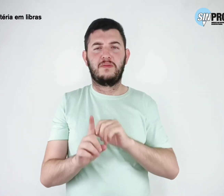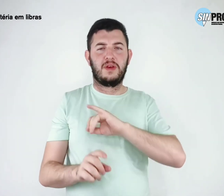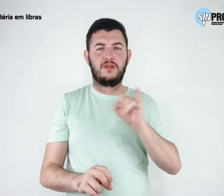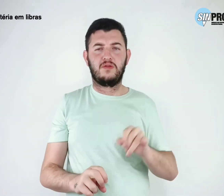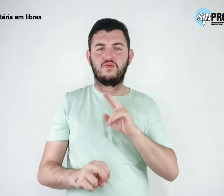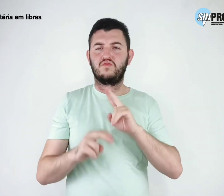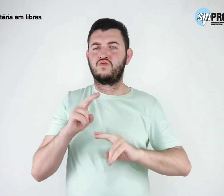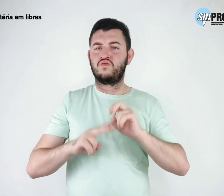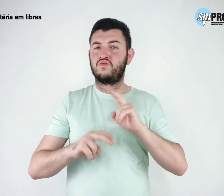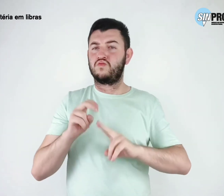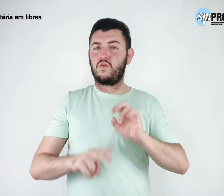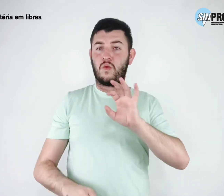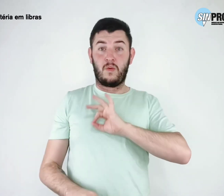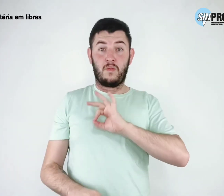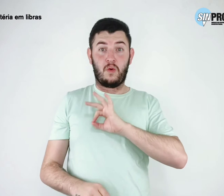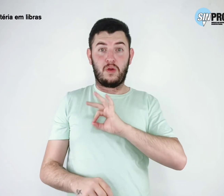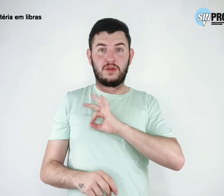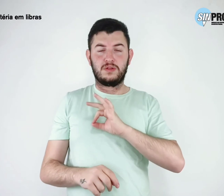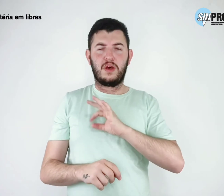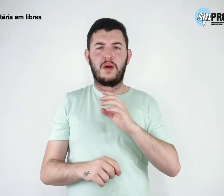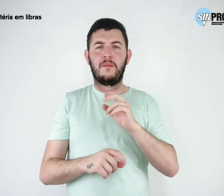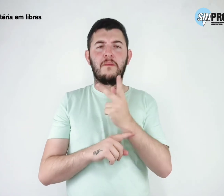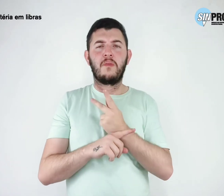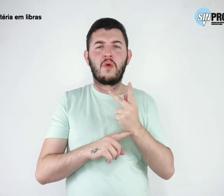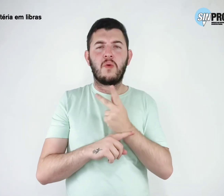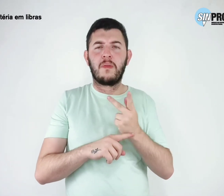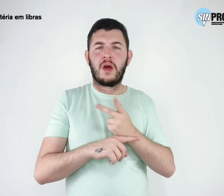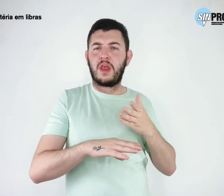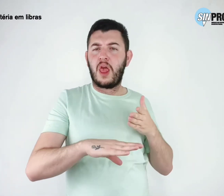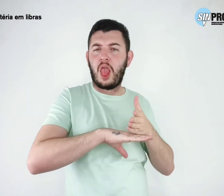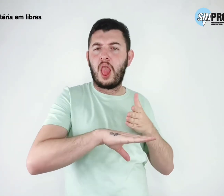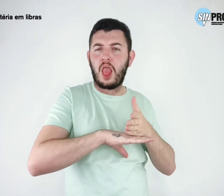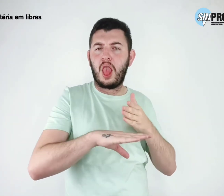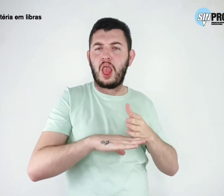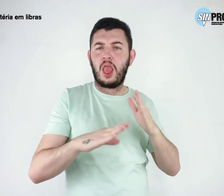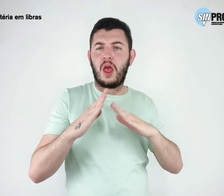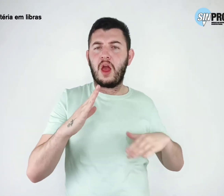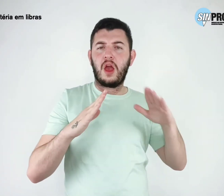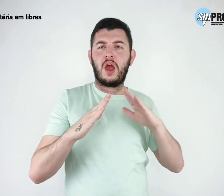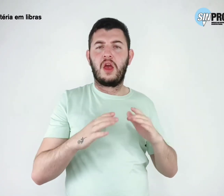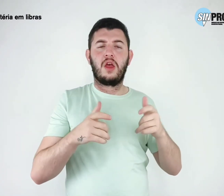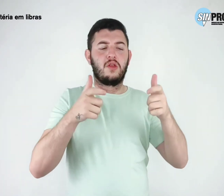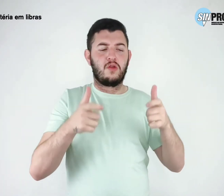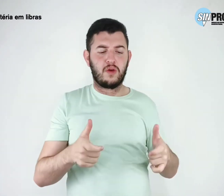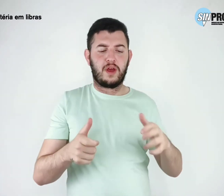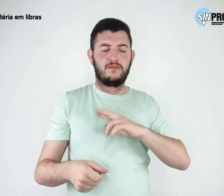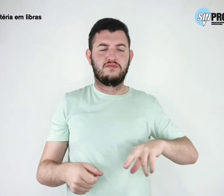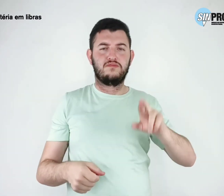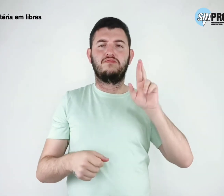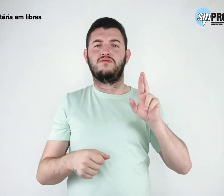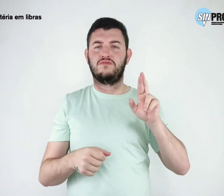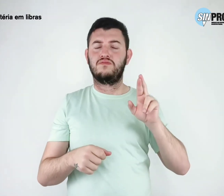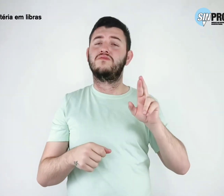estavam preocupadas em invadir templos de religiões de matriz africana